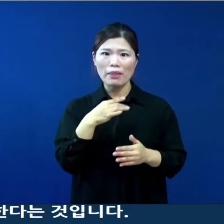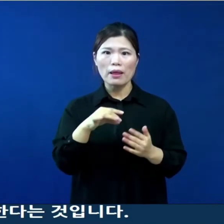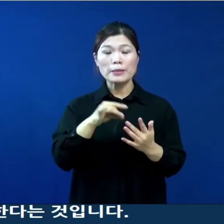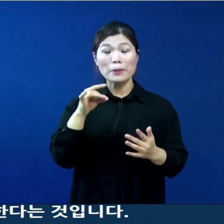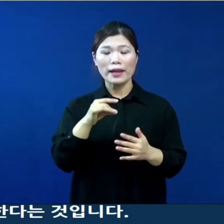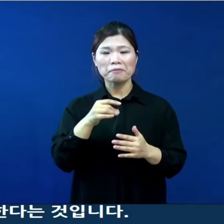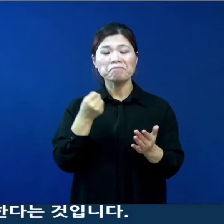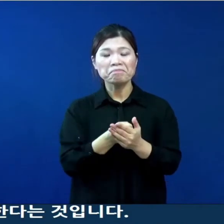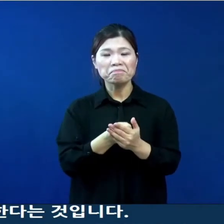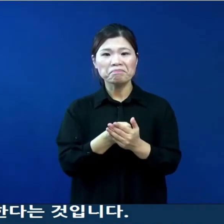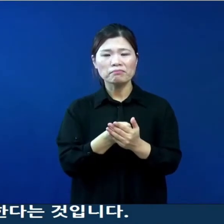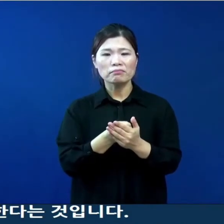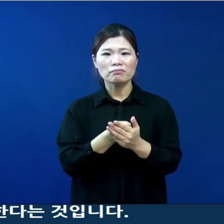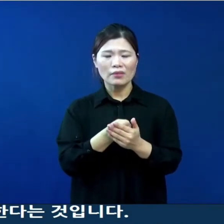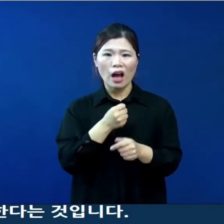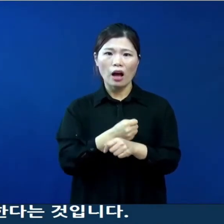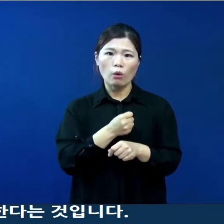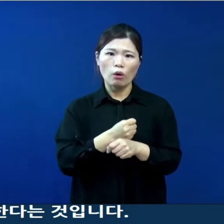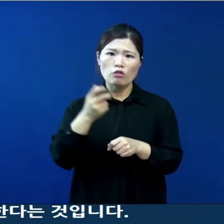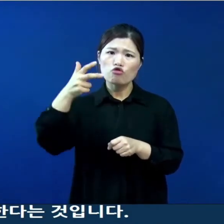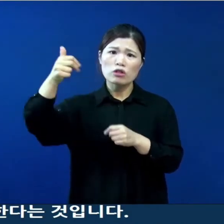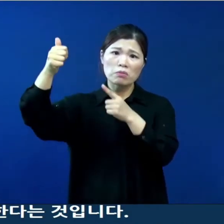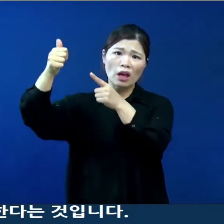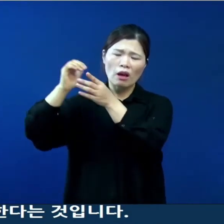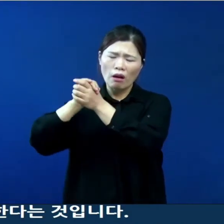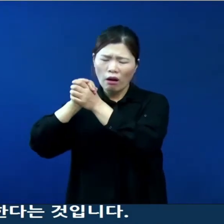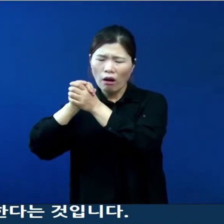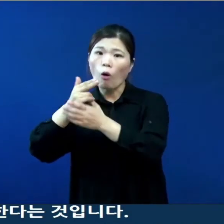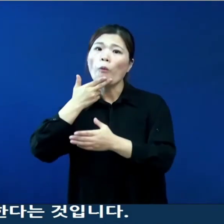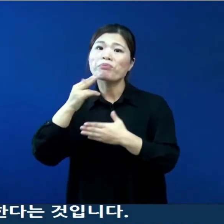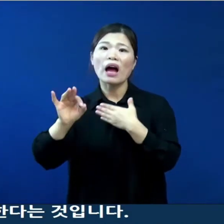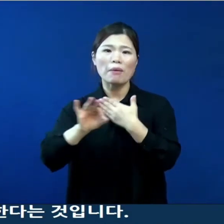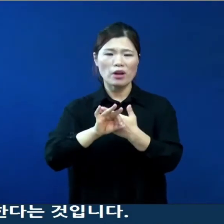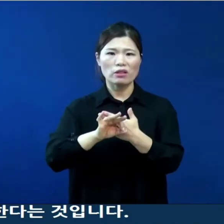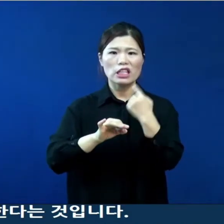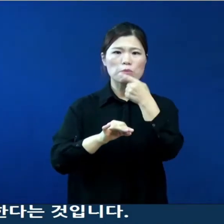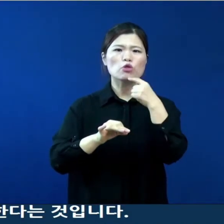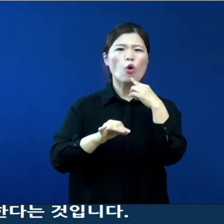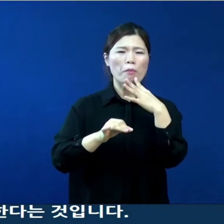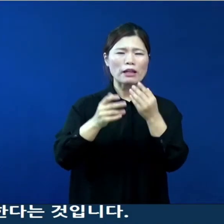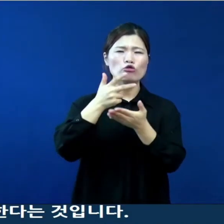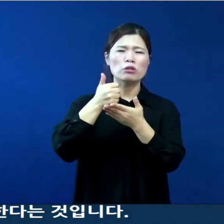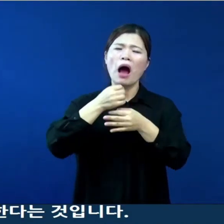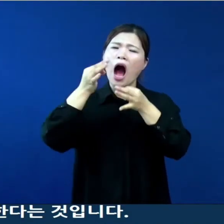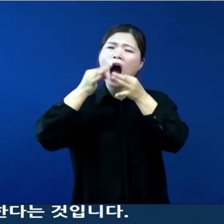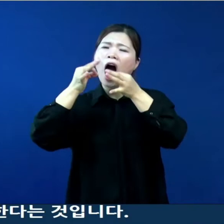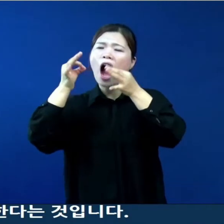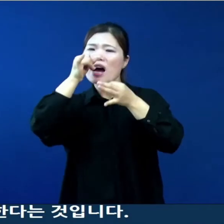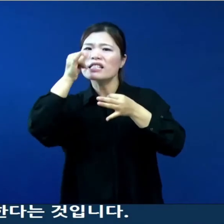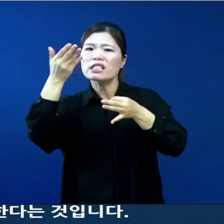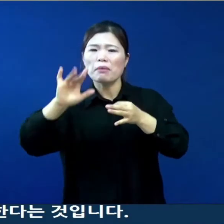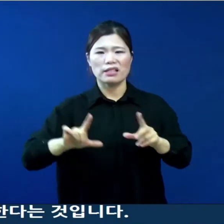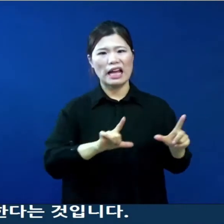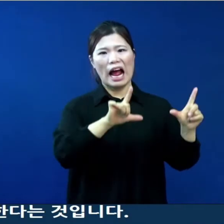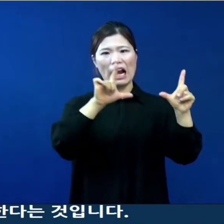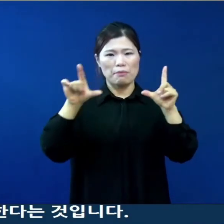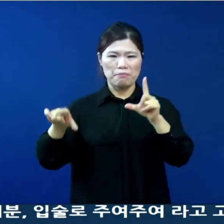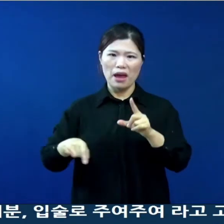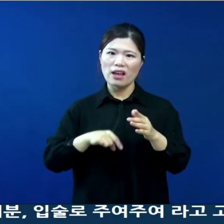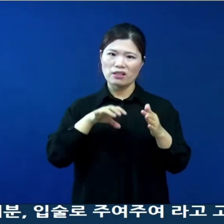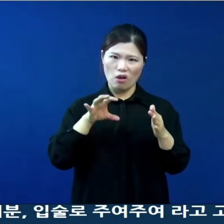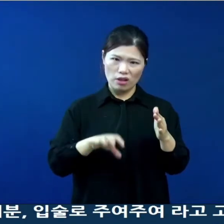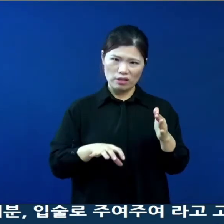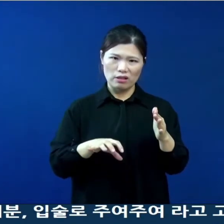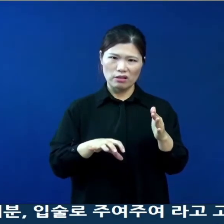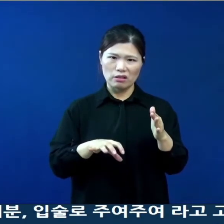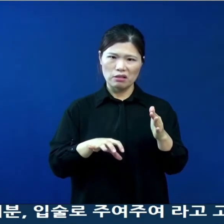결정해버리고 주의 뜻을 구하지 않는 삶을 살아간다면 입술로는 주님을 인정할지 모르지만 삶으로는 주님을 부인하는